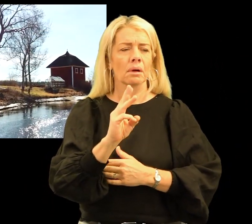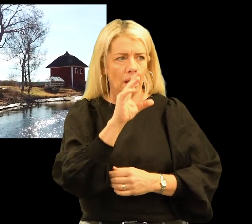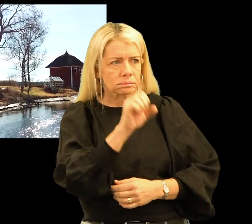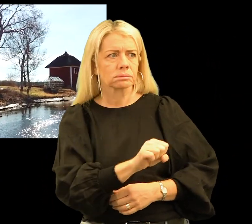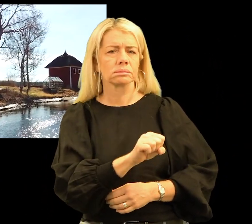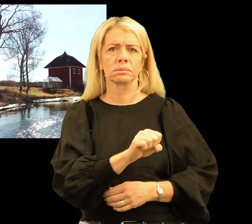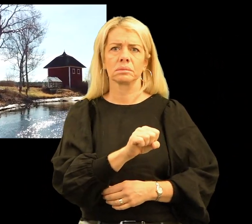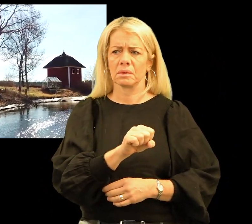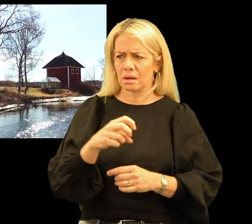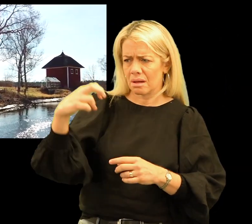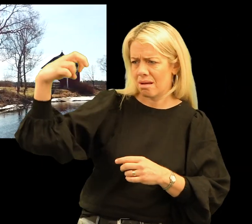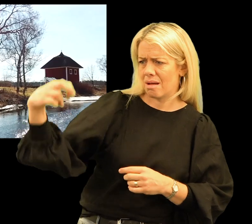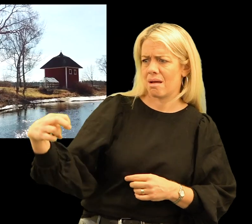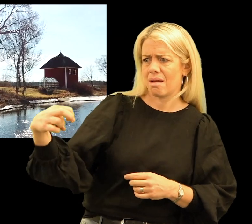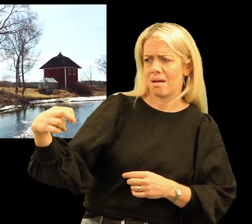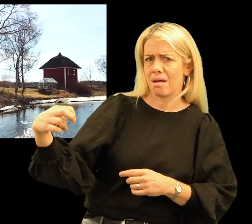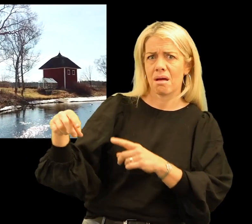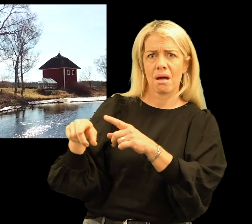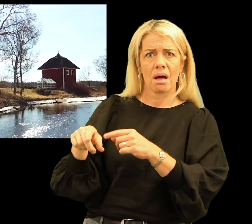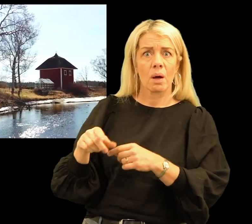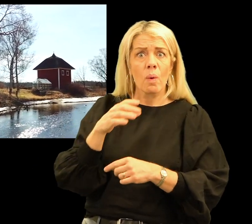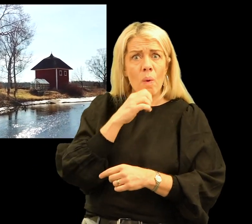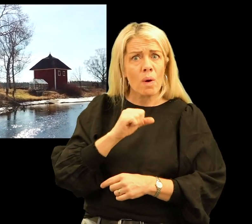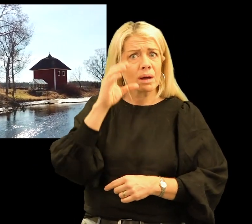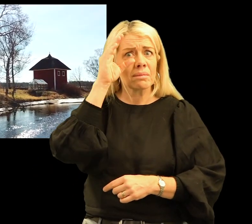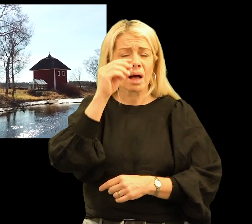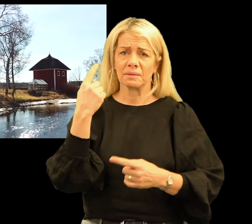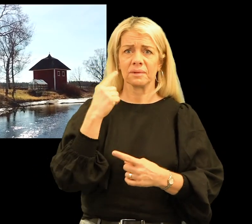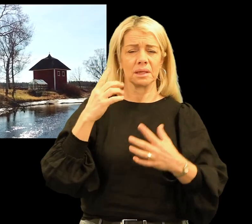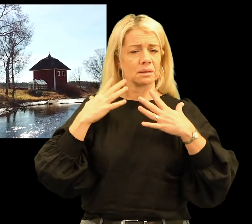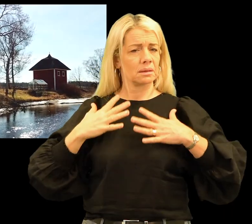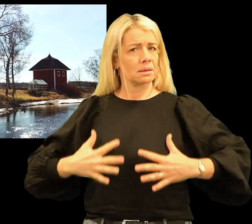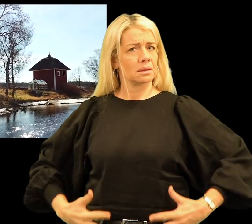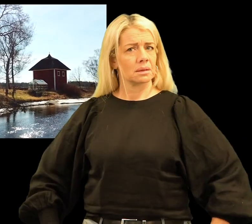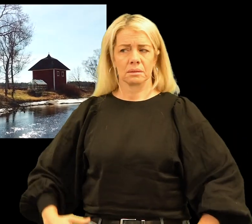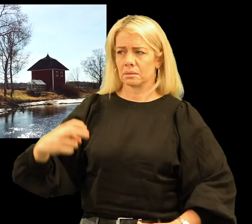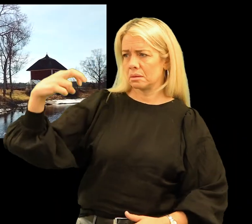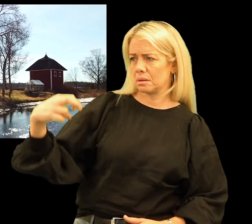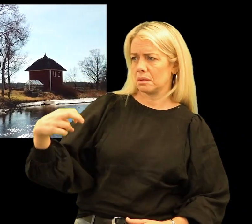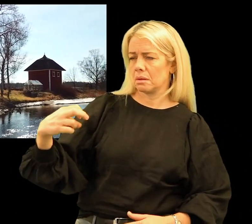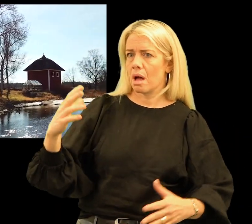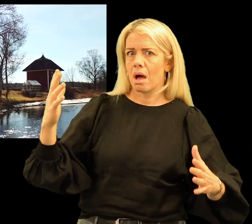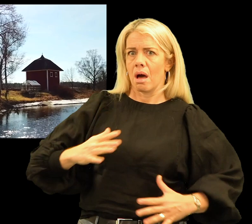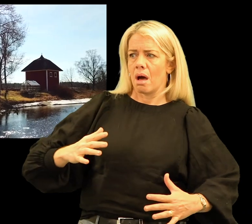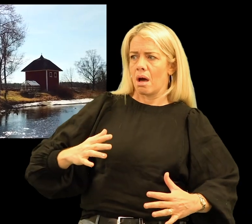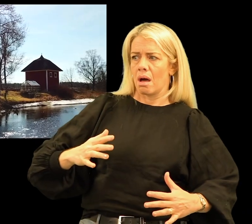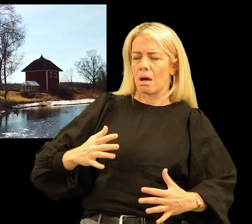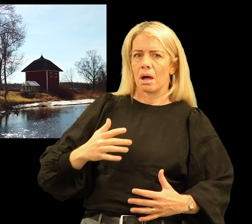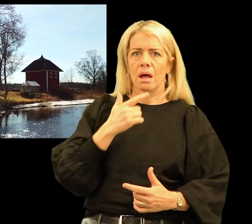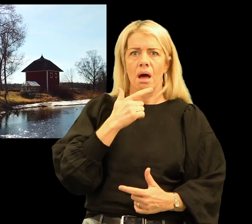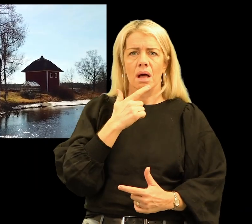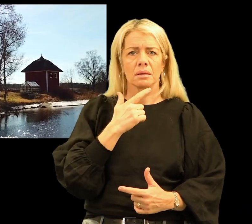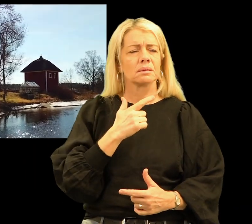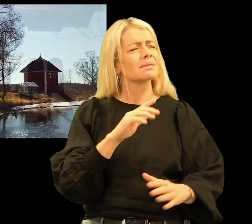ung man i lång vit dräkt sitta där till höger. Och de blev förskräckta. Men han sa till